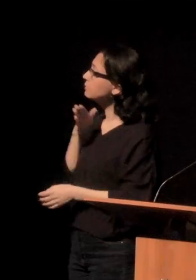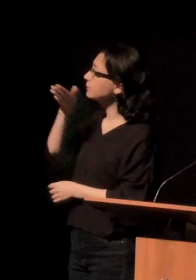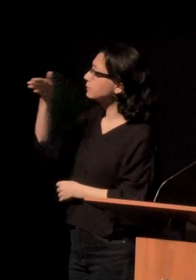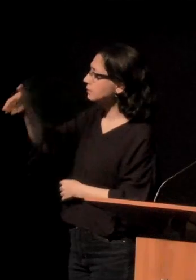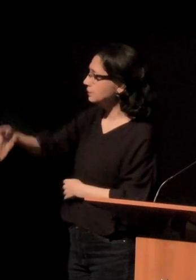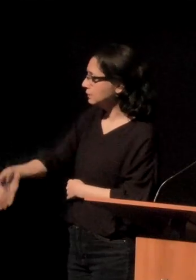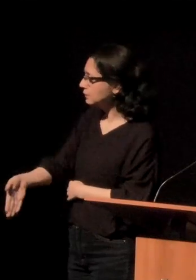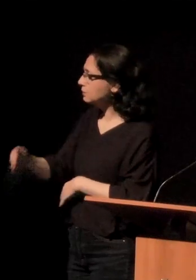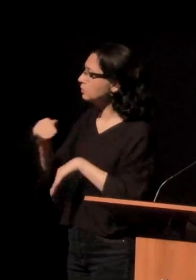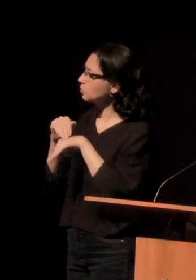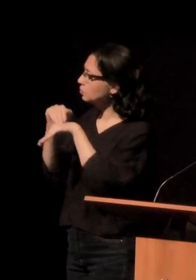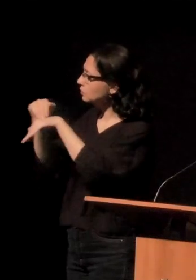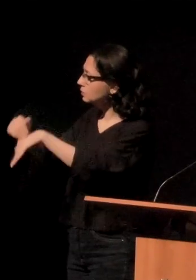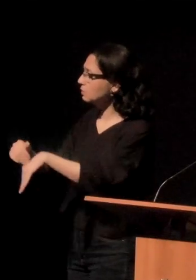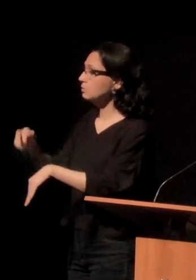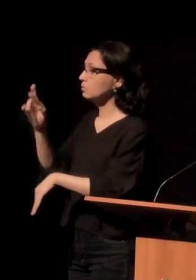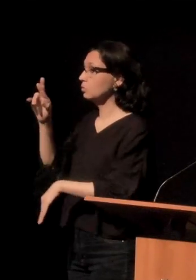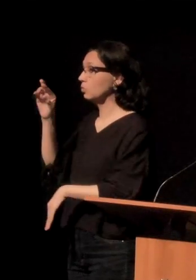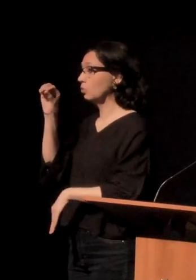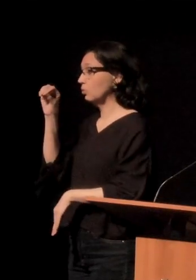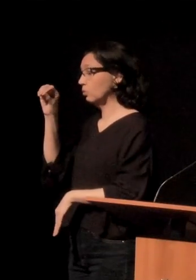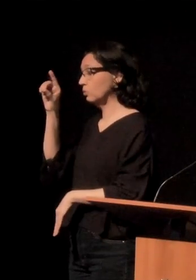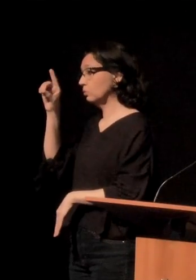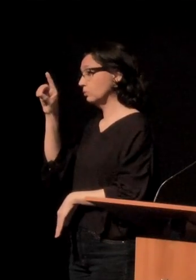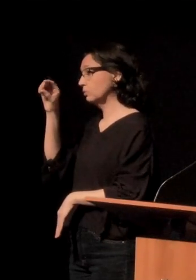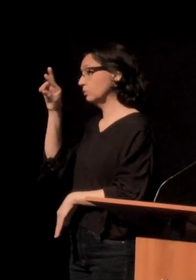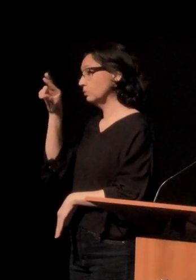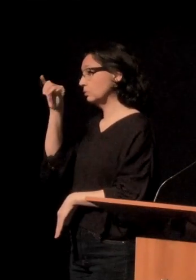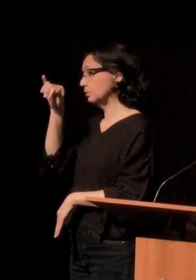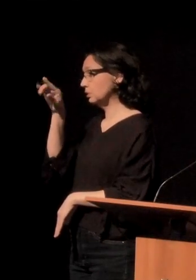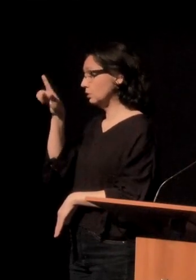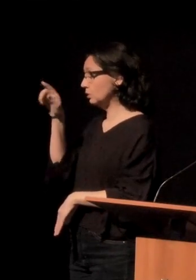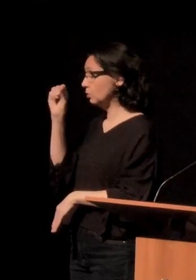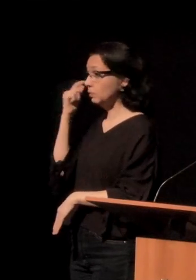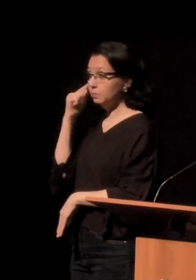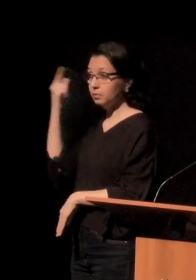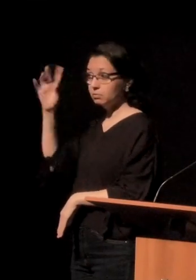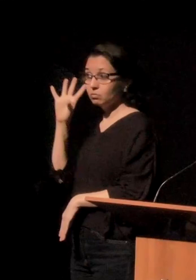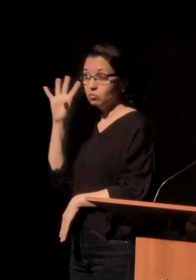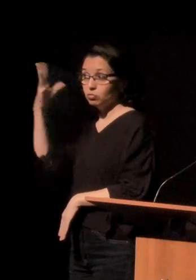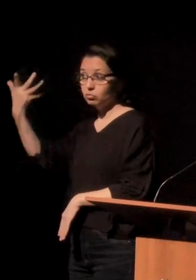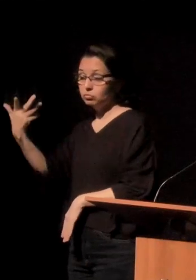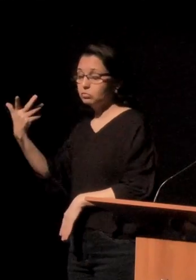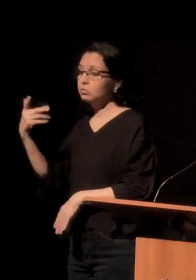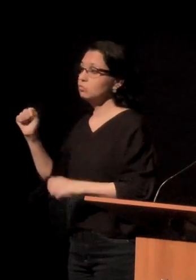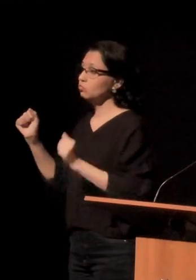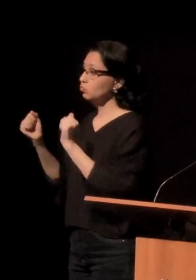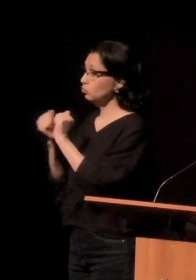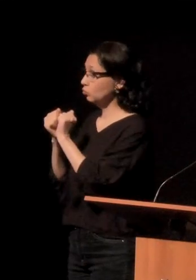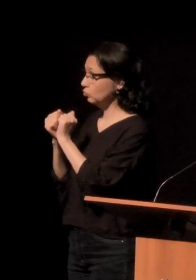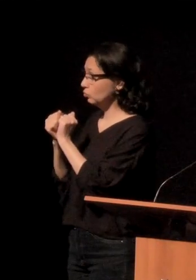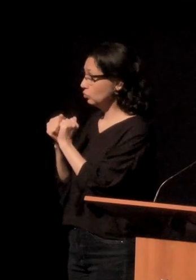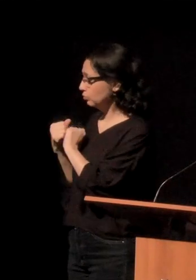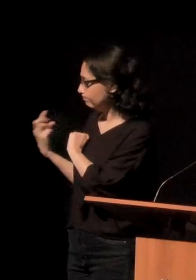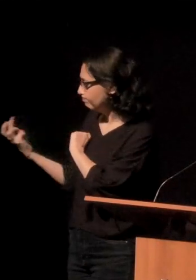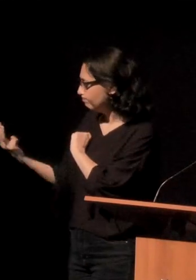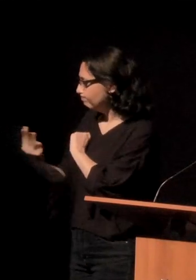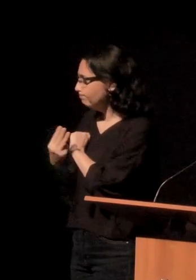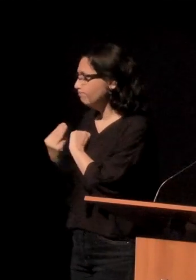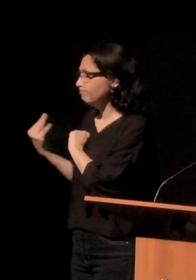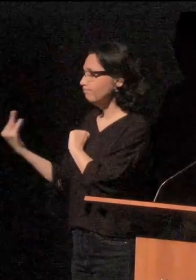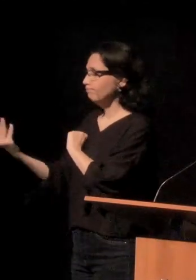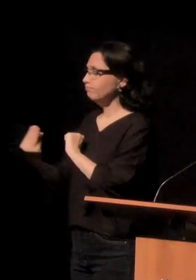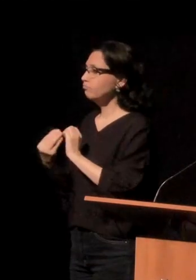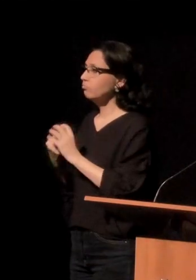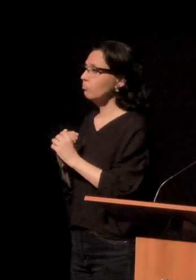com o Rodrigo e com a Marina para a gente pensar uma solução juntos então ontem a gente já afirmou isso